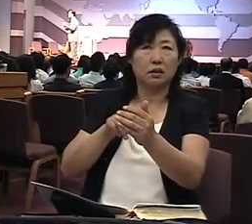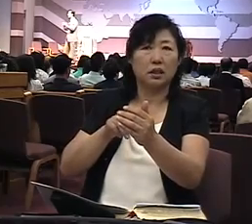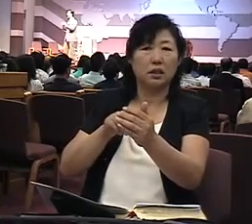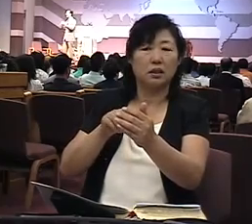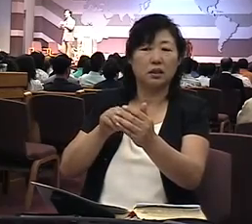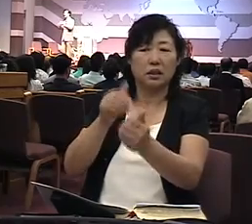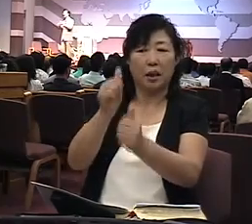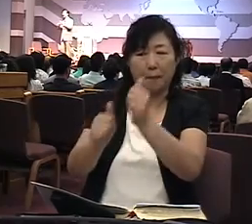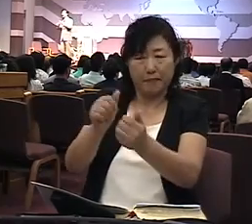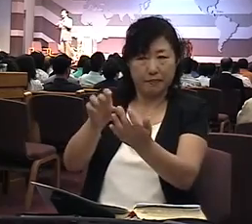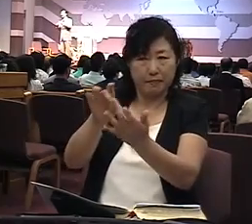사흘 동안